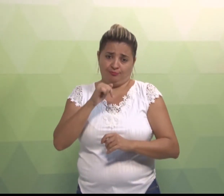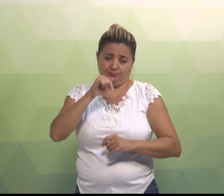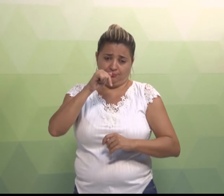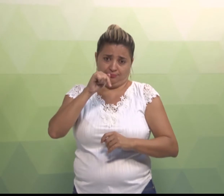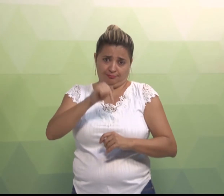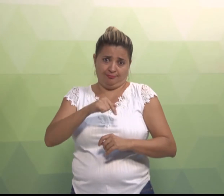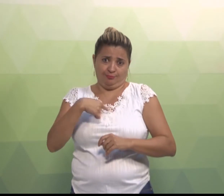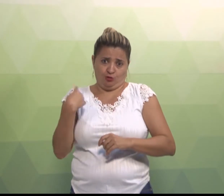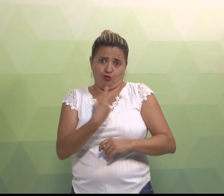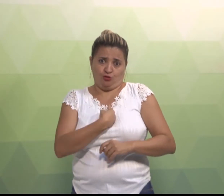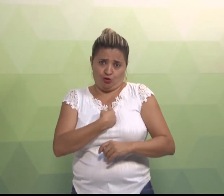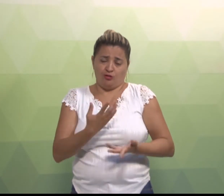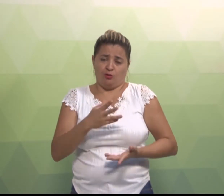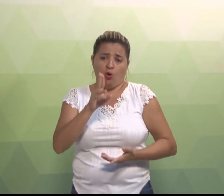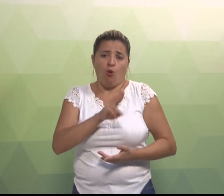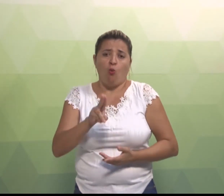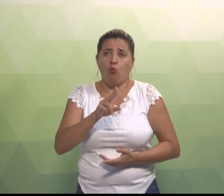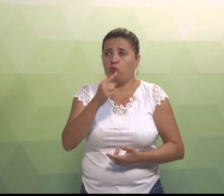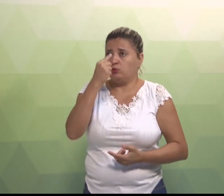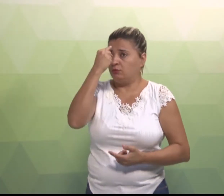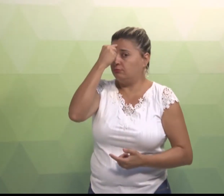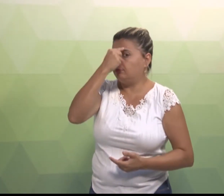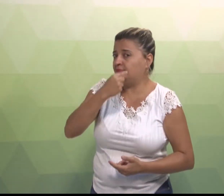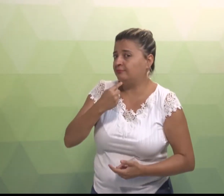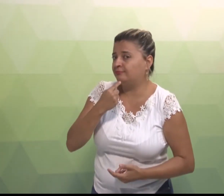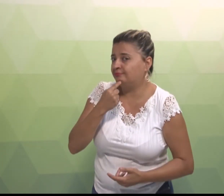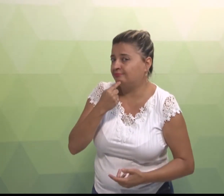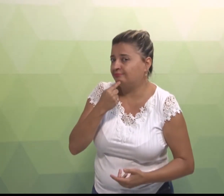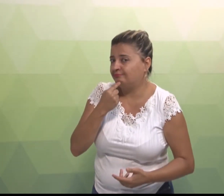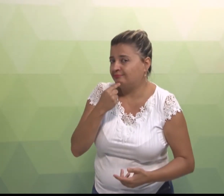exemplo, nós utilizamos meia hora,